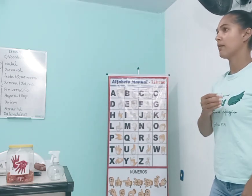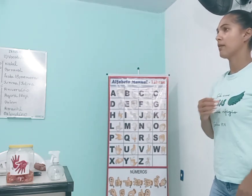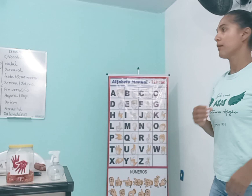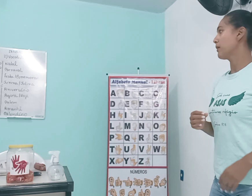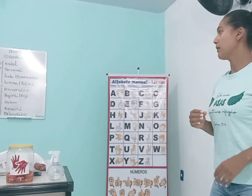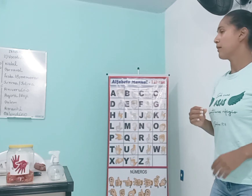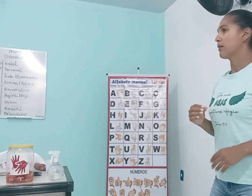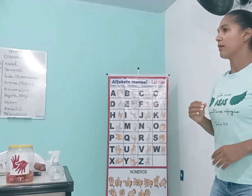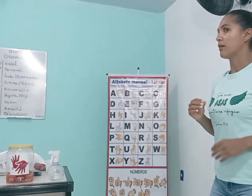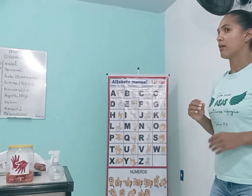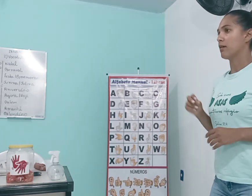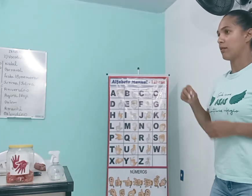Vocabulário.